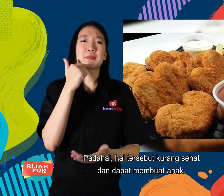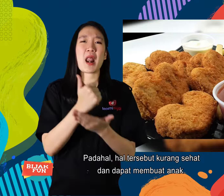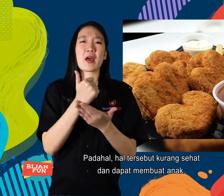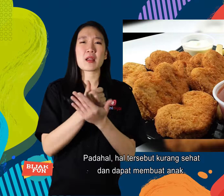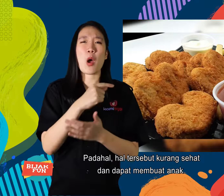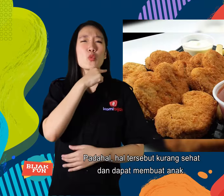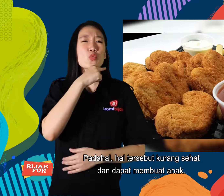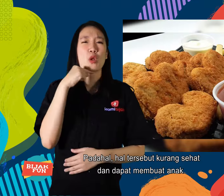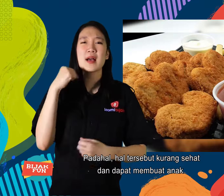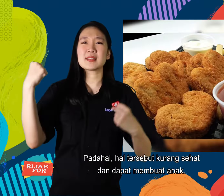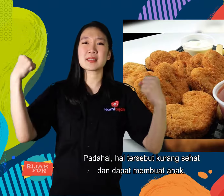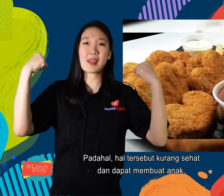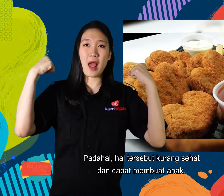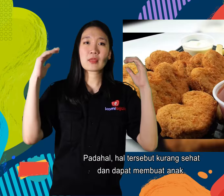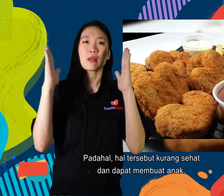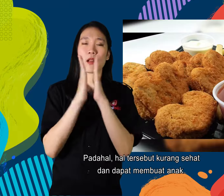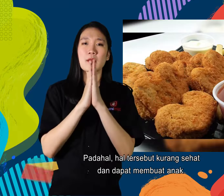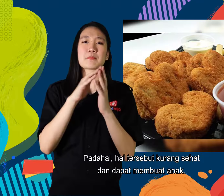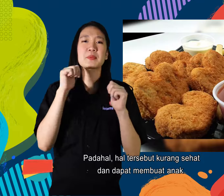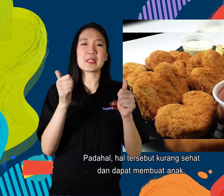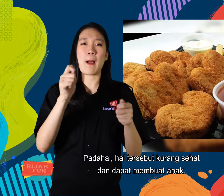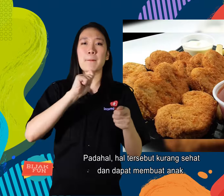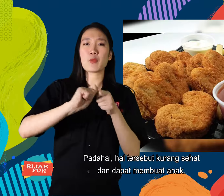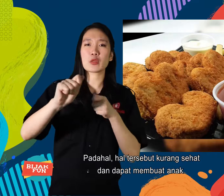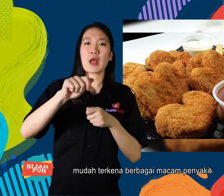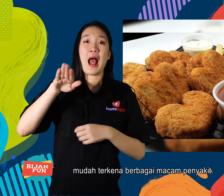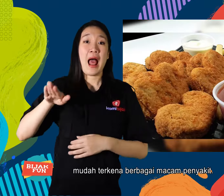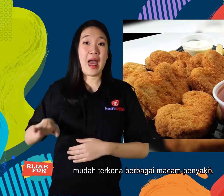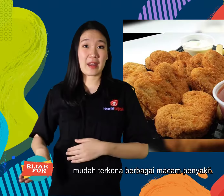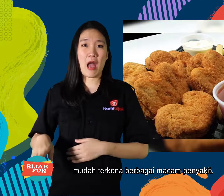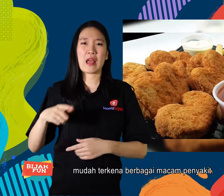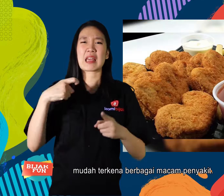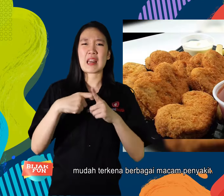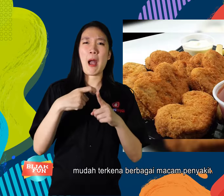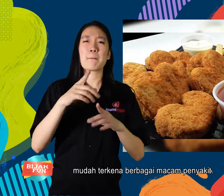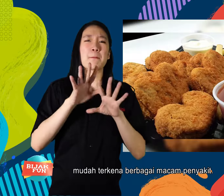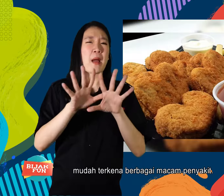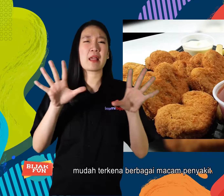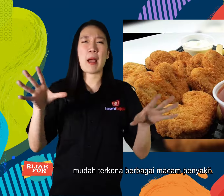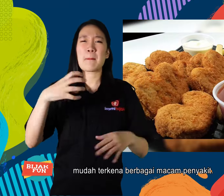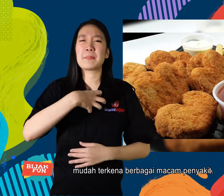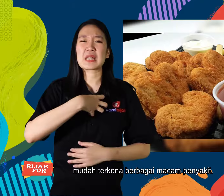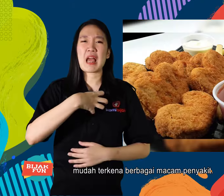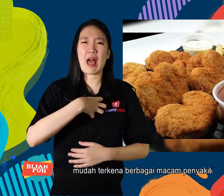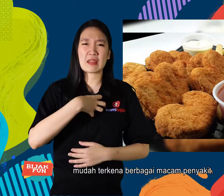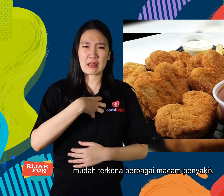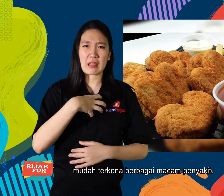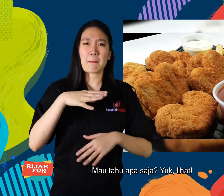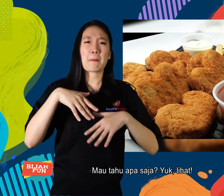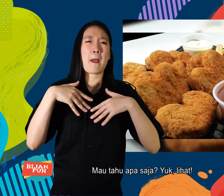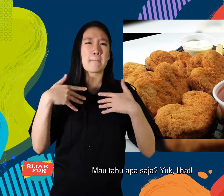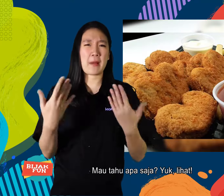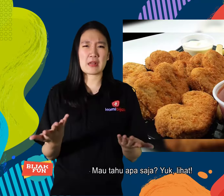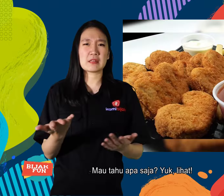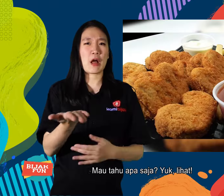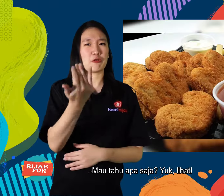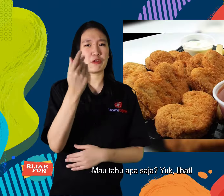Padahal, hal tersebut kurang sehat dan dapat membuat anak mudah terkena berbagai macam penyakit. Mau tahu apa saja? Yuk